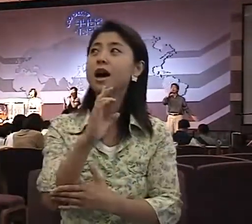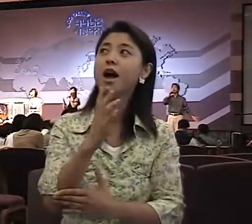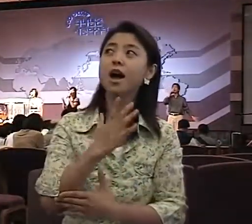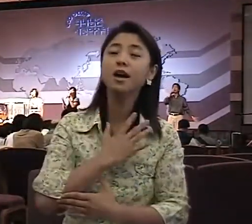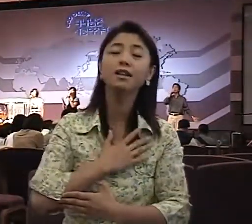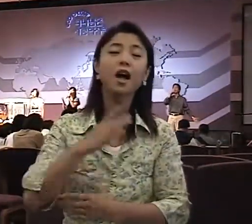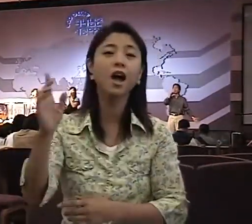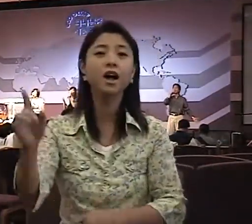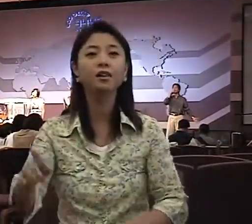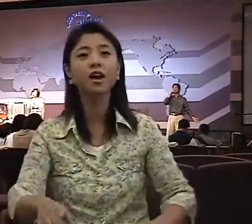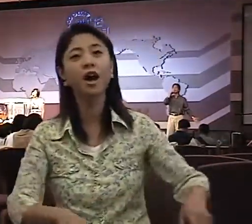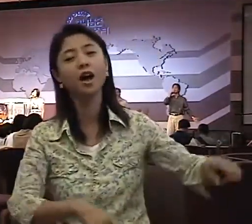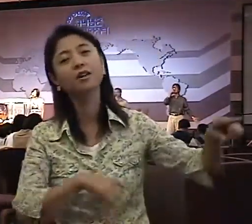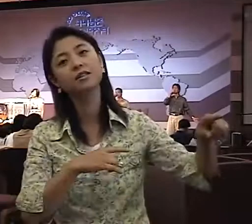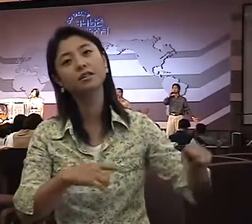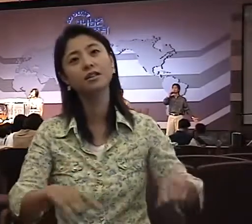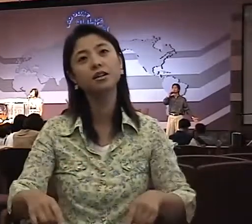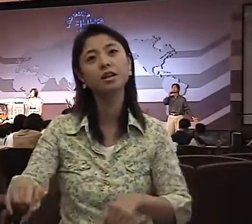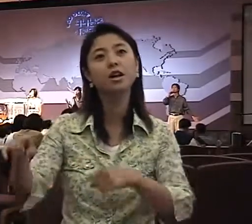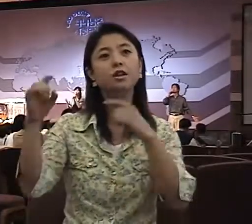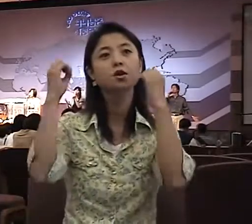주님만 날